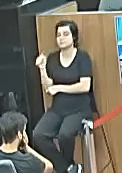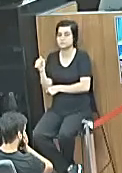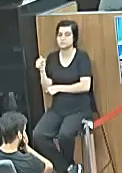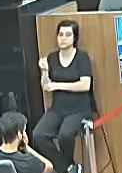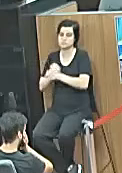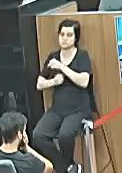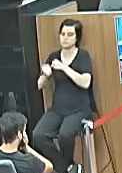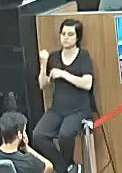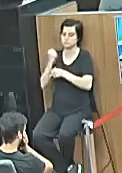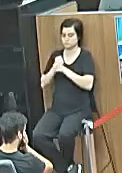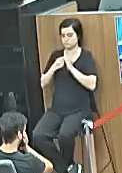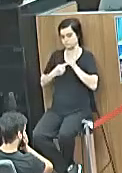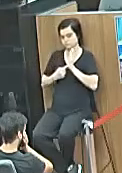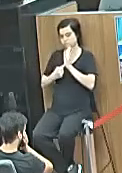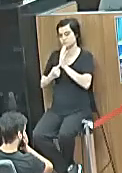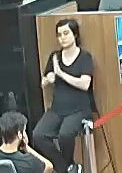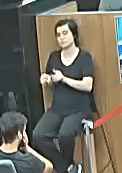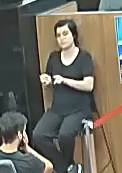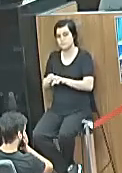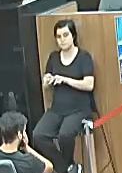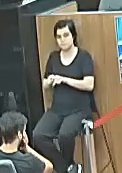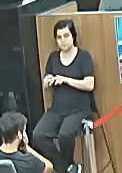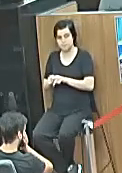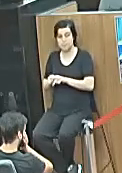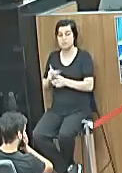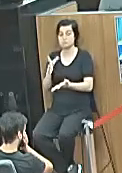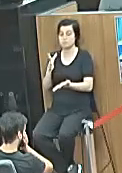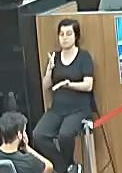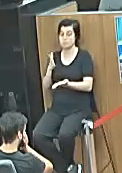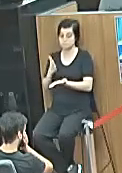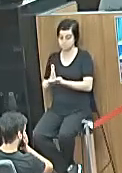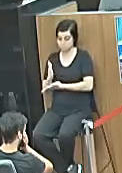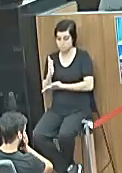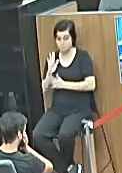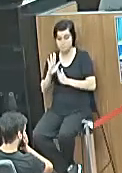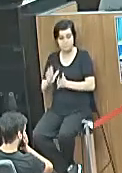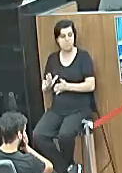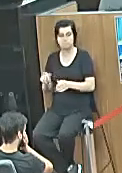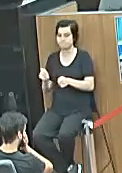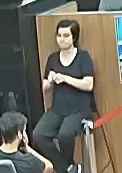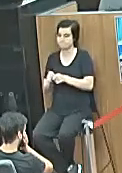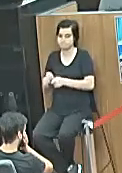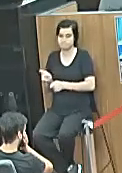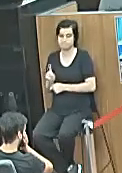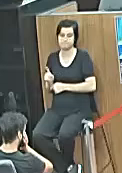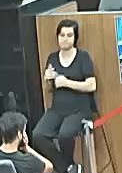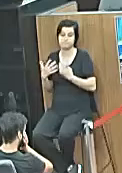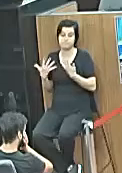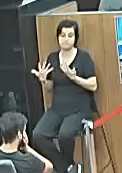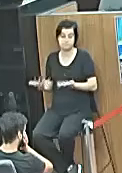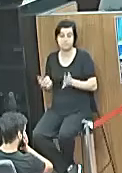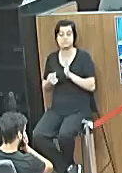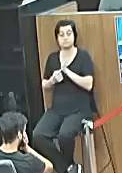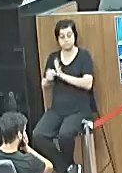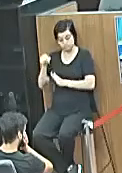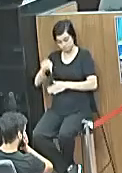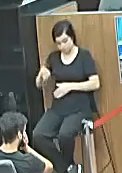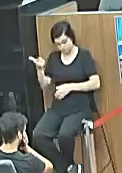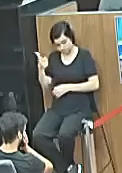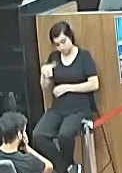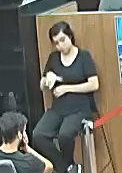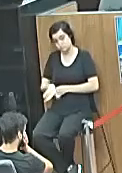no plano plurianual foi aprovada mas não foi executada por isso eu a foi apresentada aqui de novo